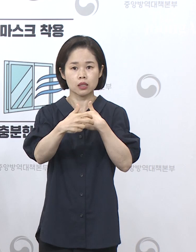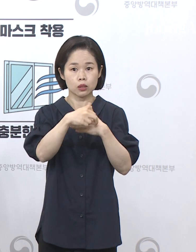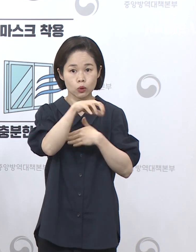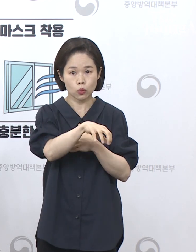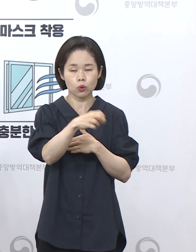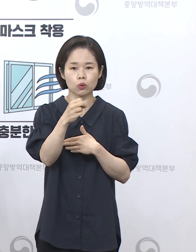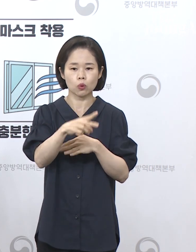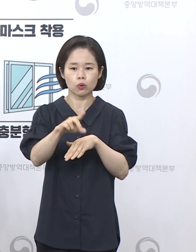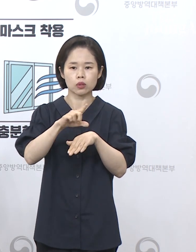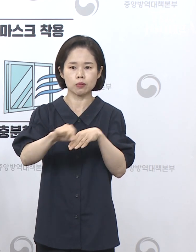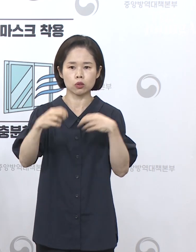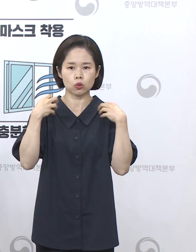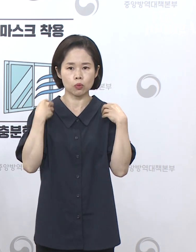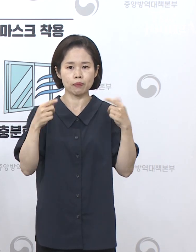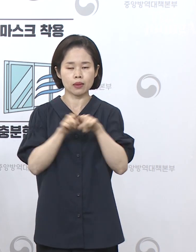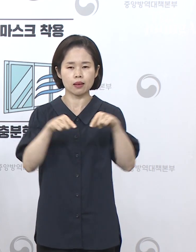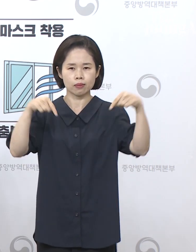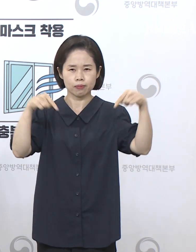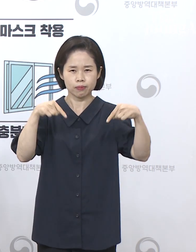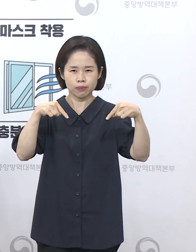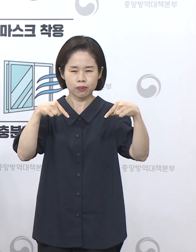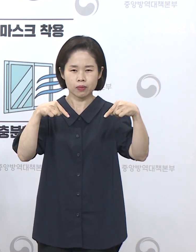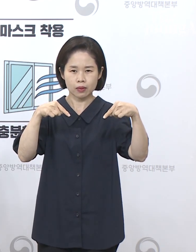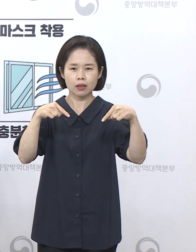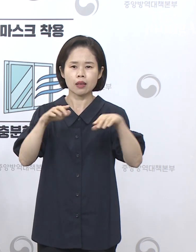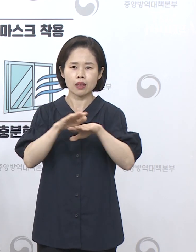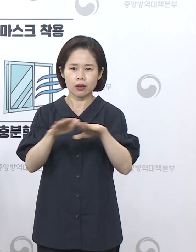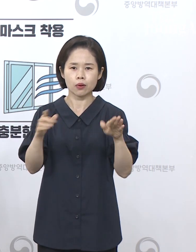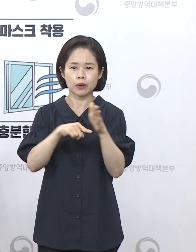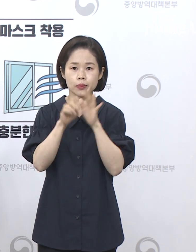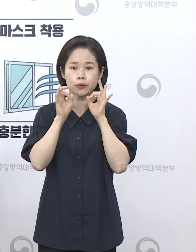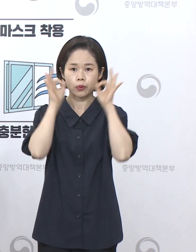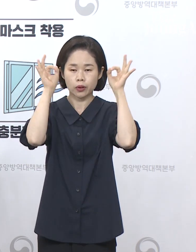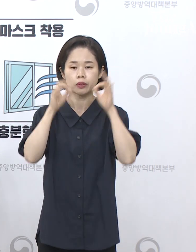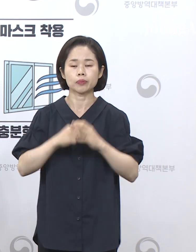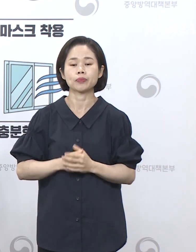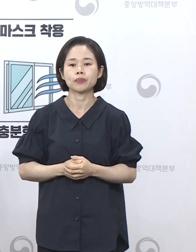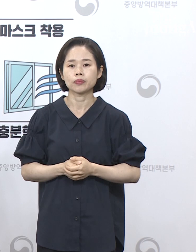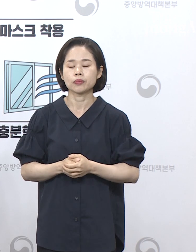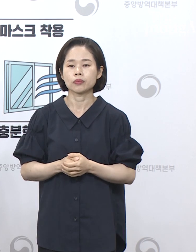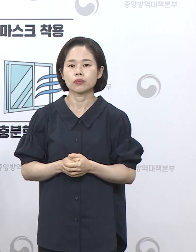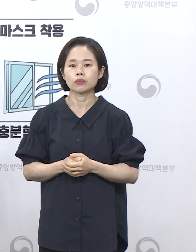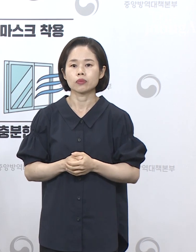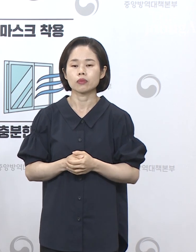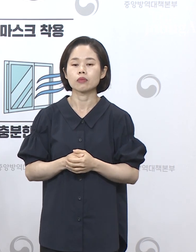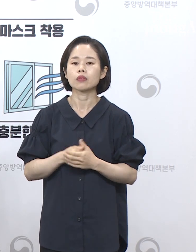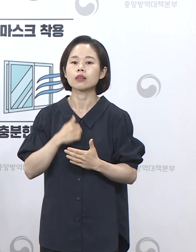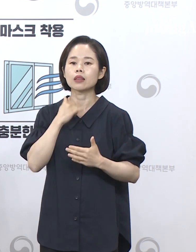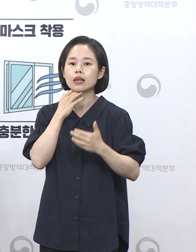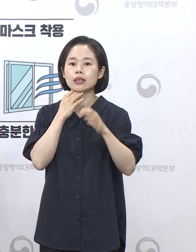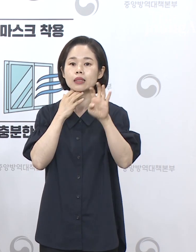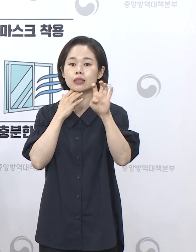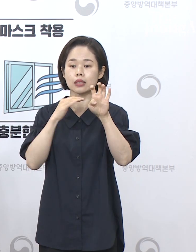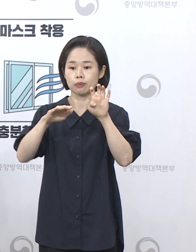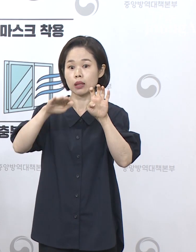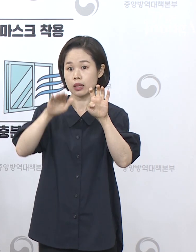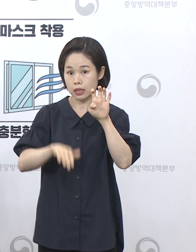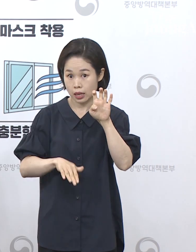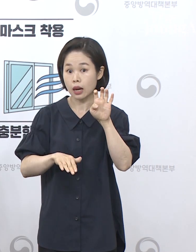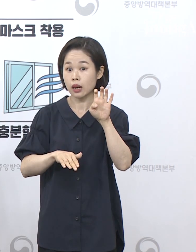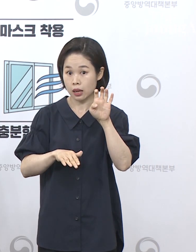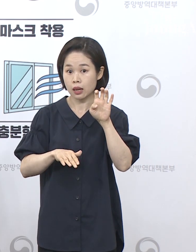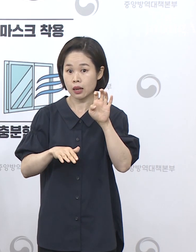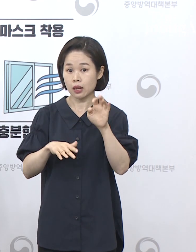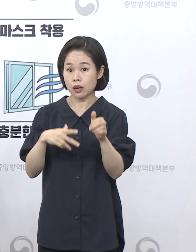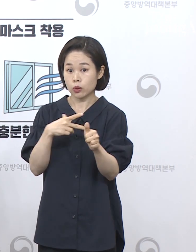협의를 해서 보완 방안을 마련해 보도록 하겠습니다. 그리고 아까 말씀드렸던 40세 이하 접종 일정에